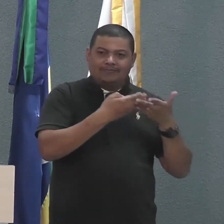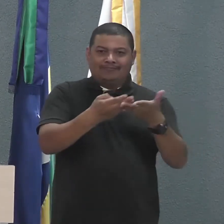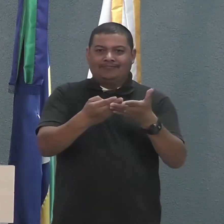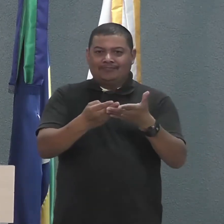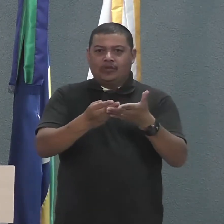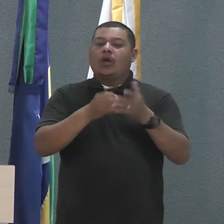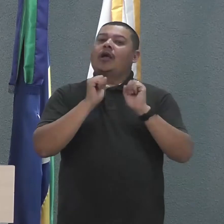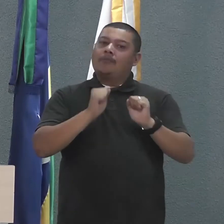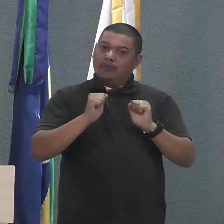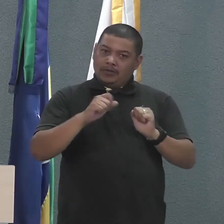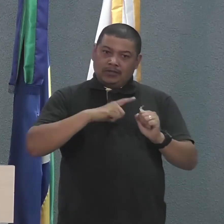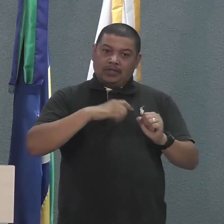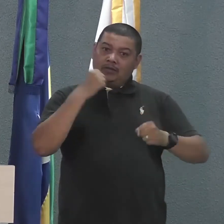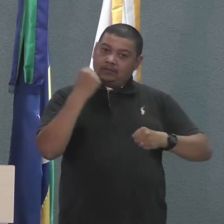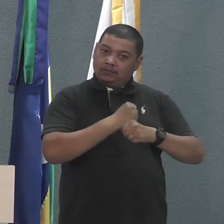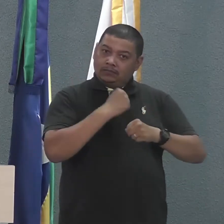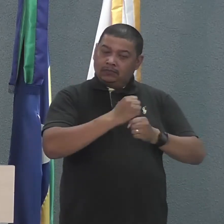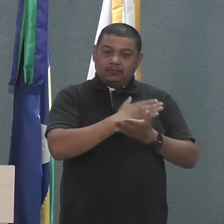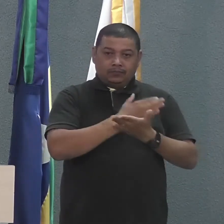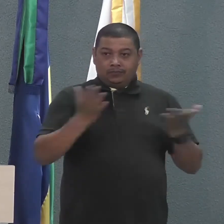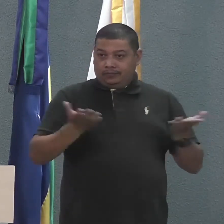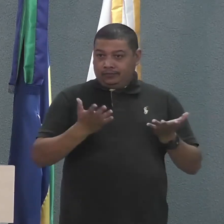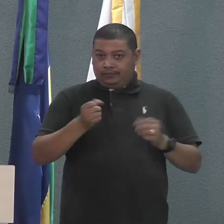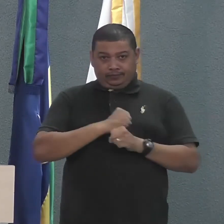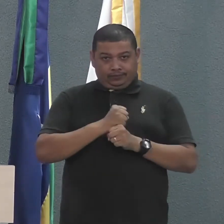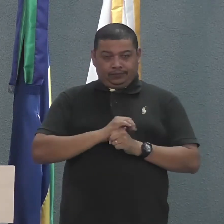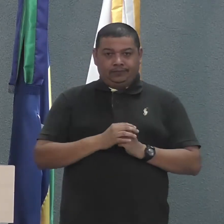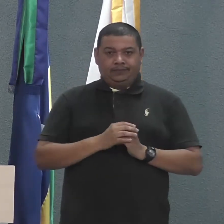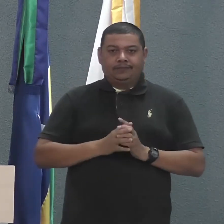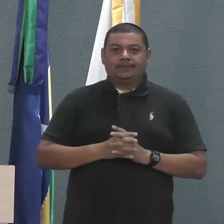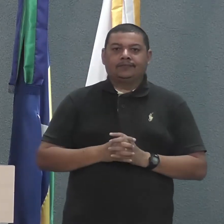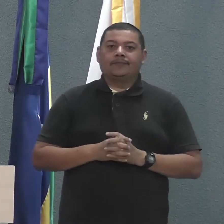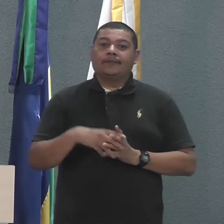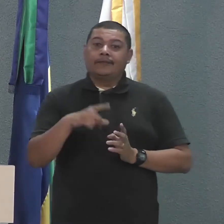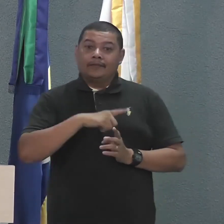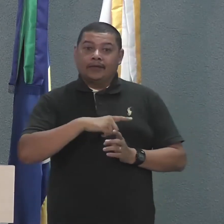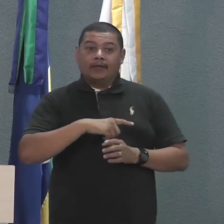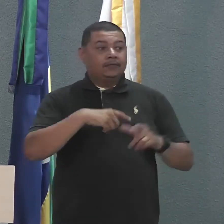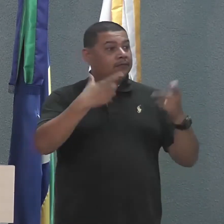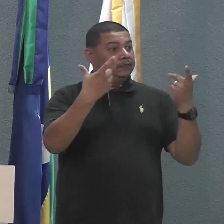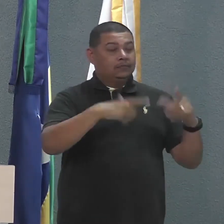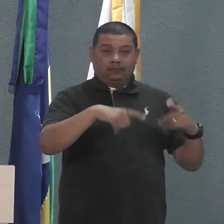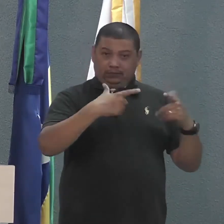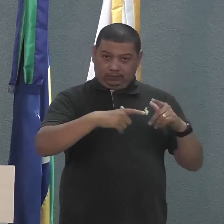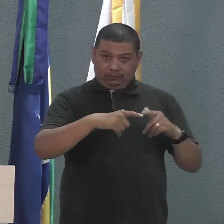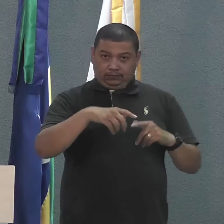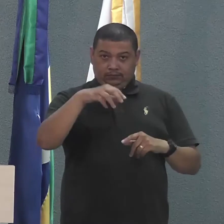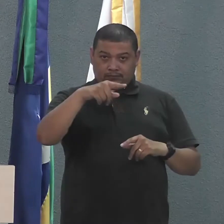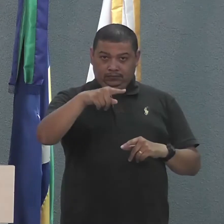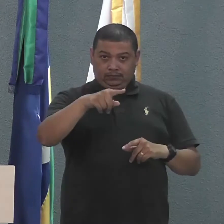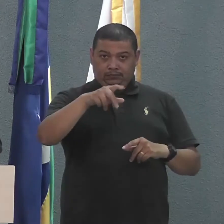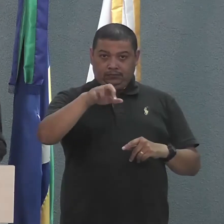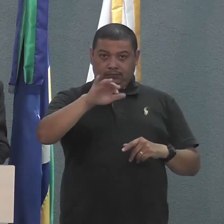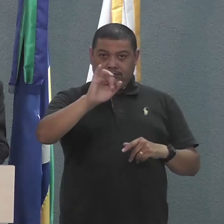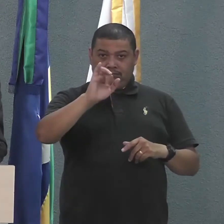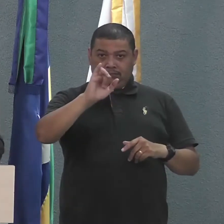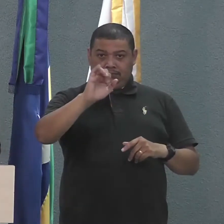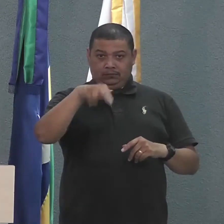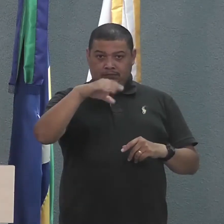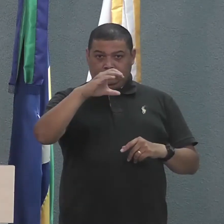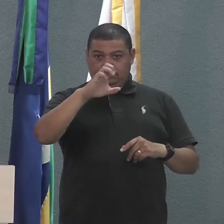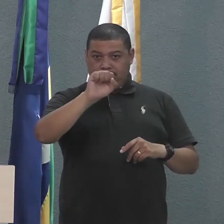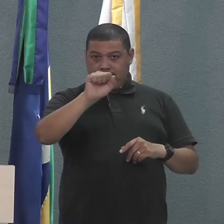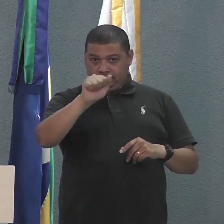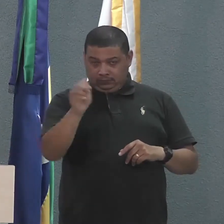ano. Tivemos lá uma reunião com os moradores do bairro Princesa Isabel, onde o prefeito expôs essa situação